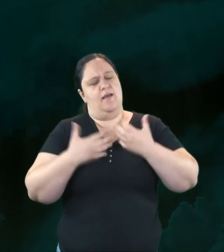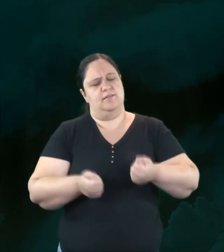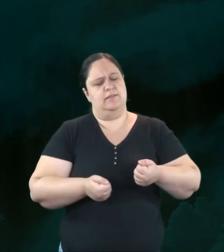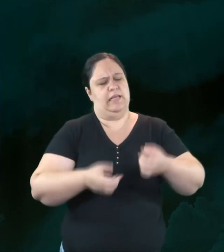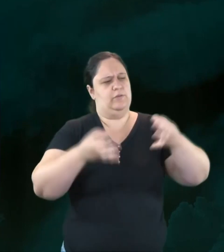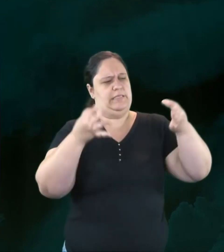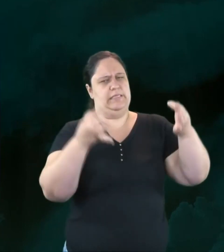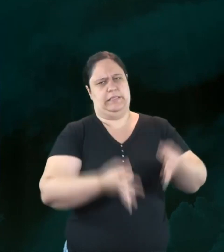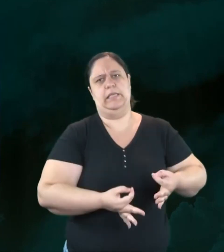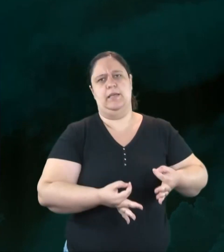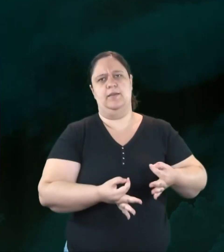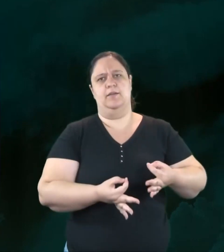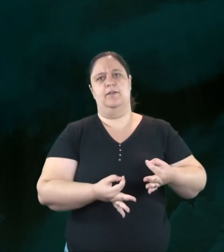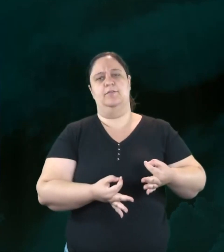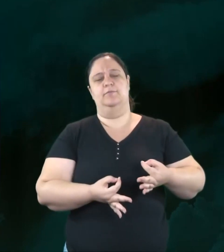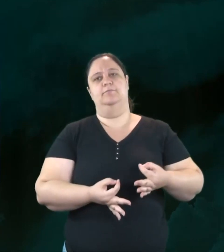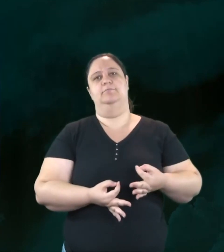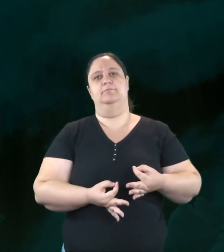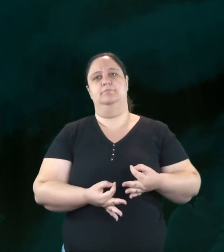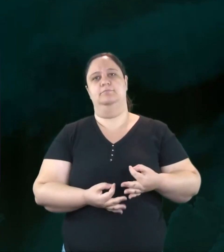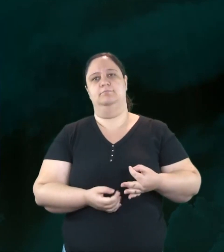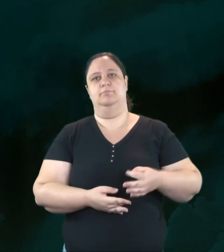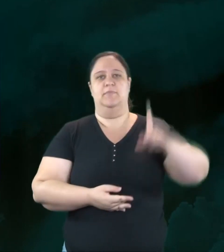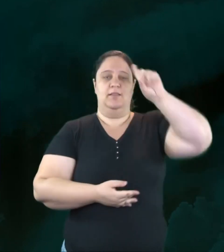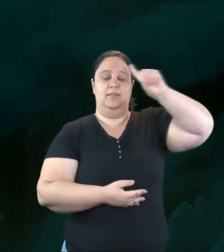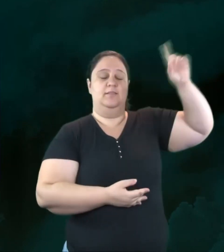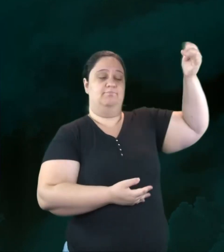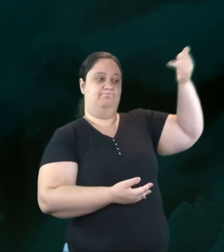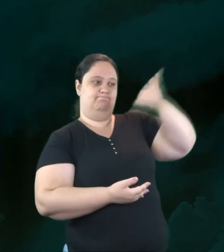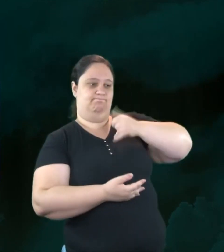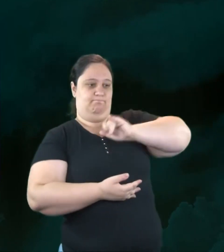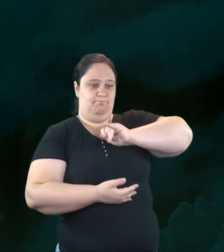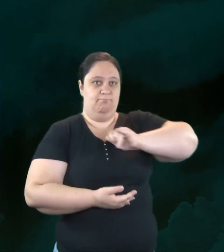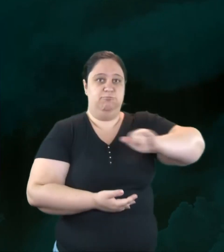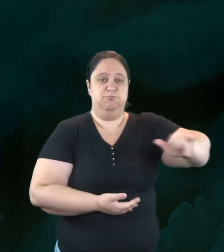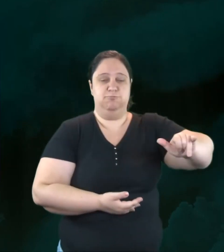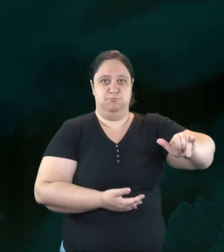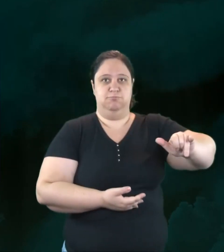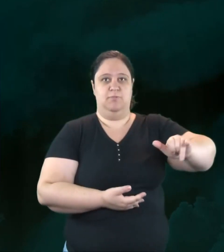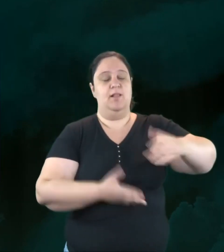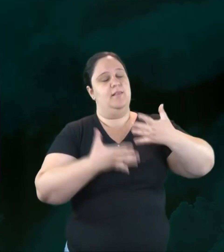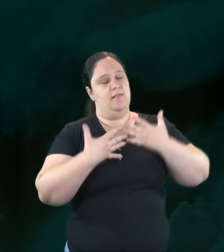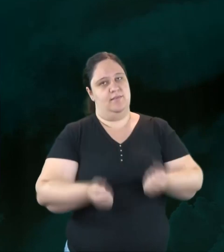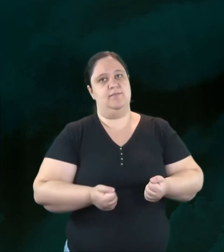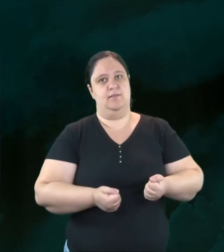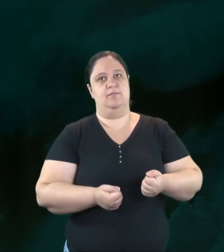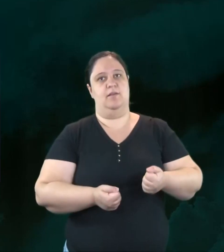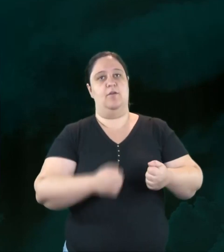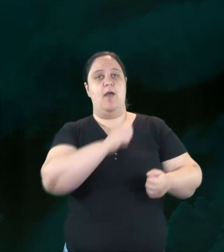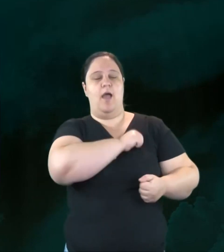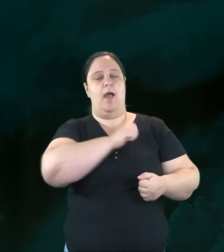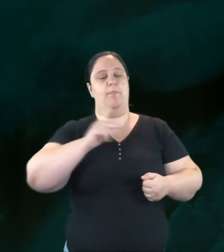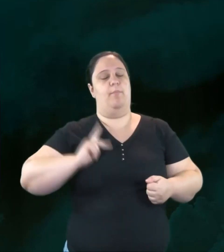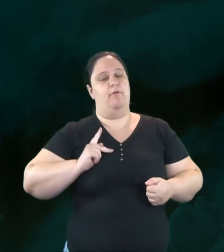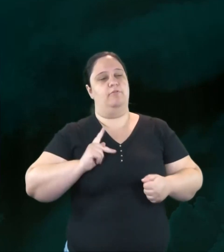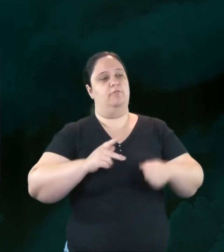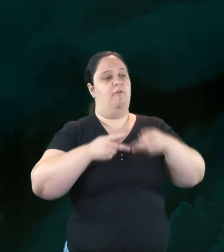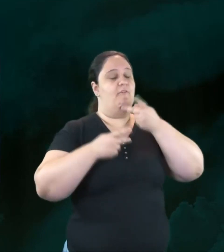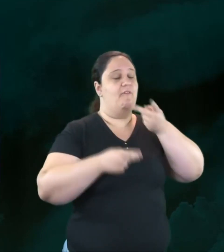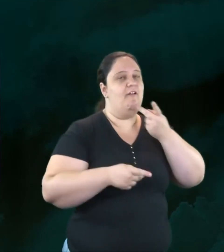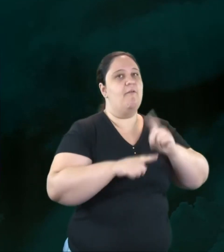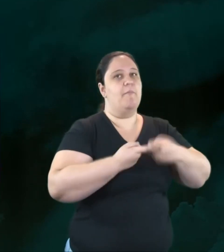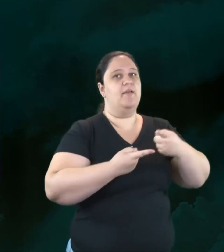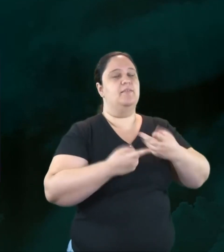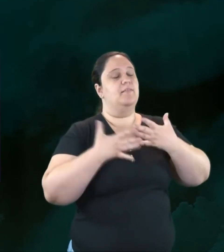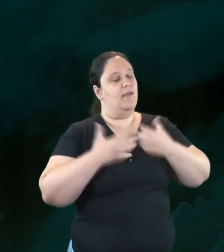como palavra de Deus, embora falada pelos apóstolos, mas era a palavra de Deus, e acolheram como